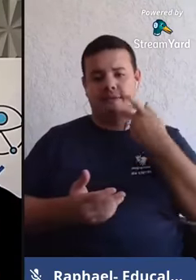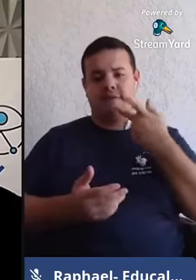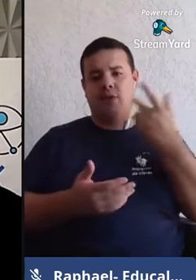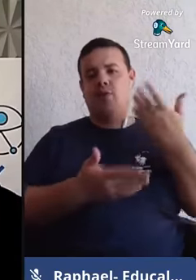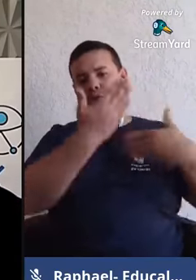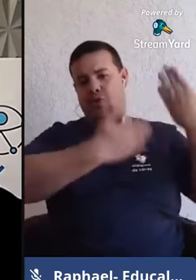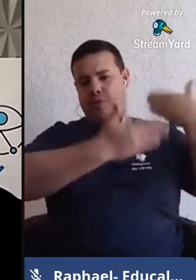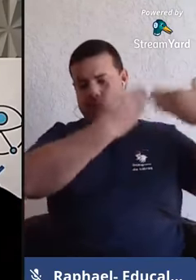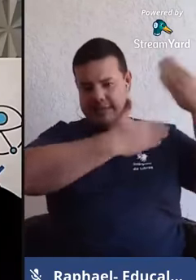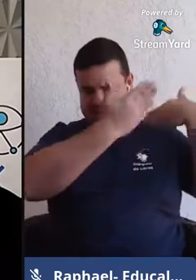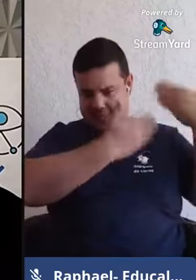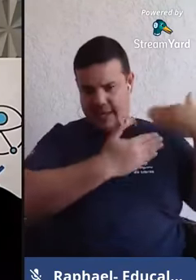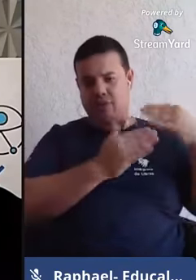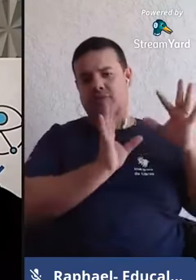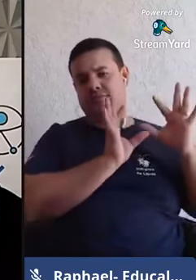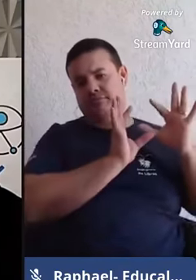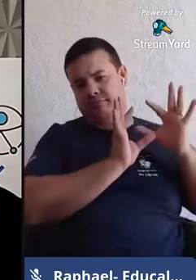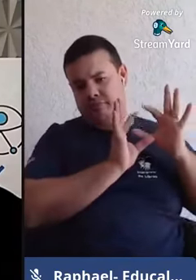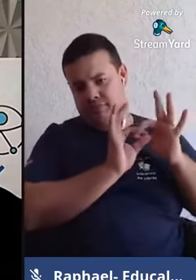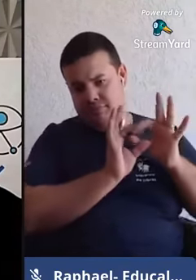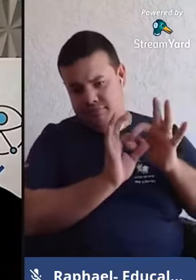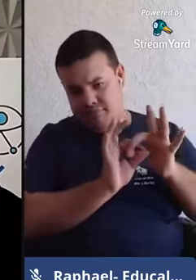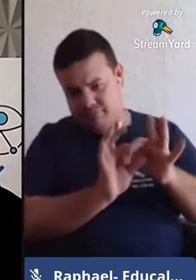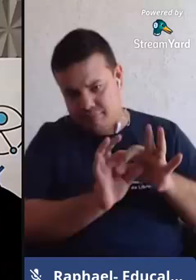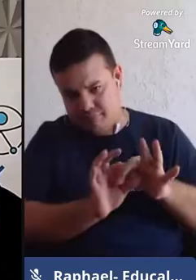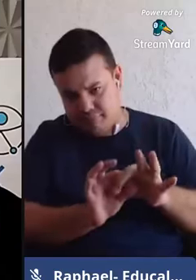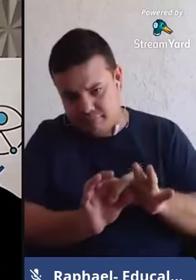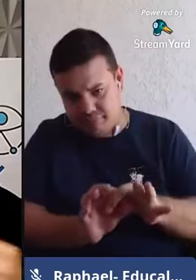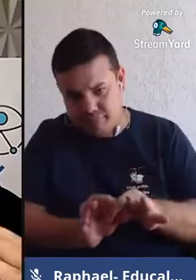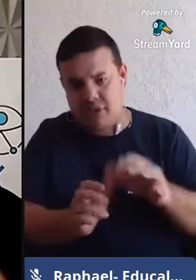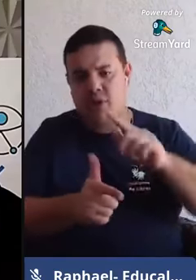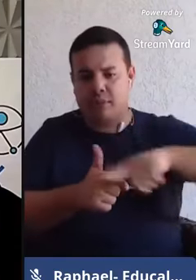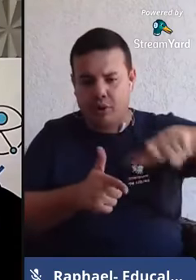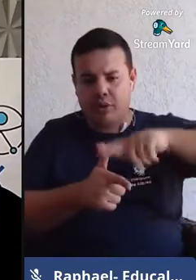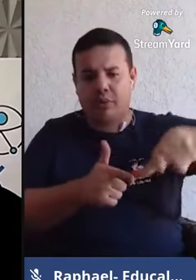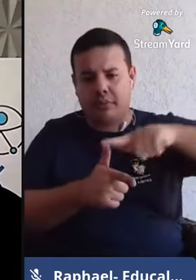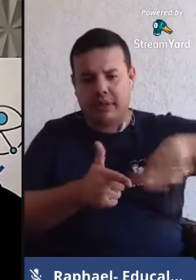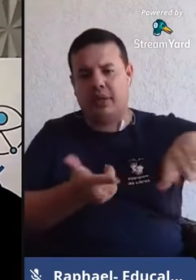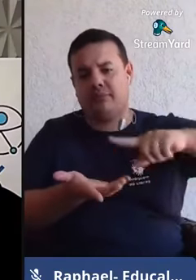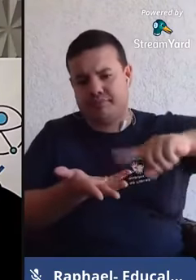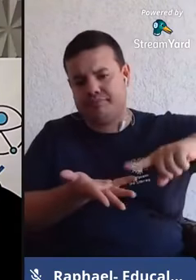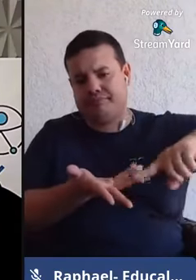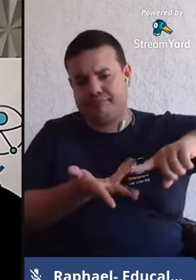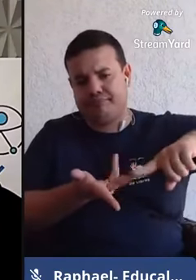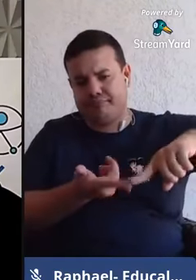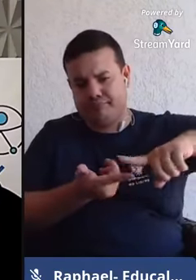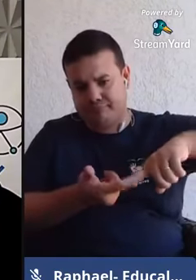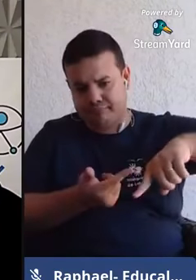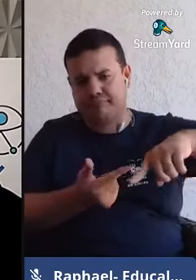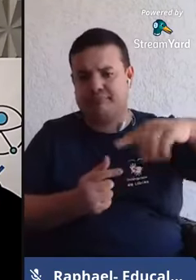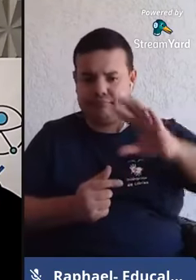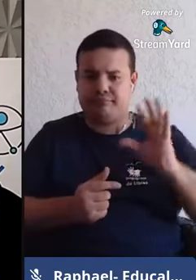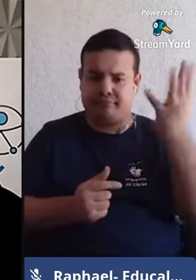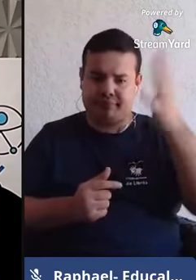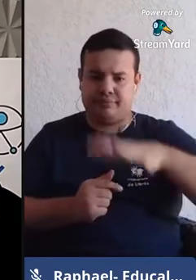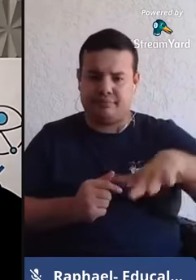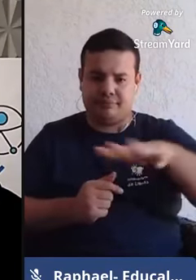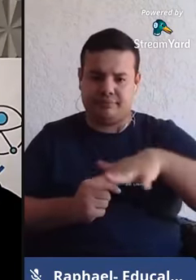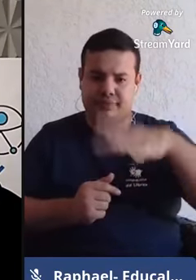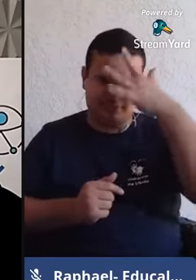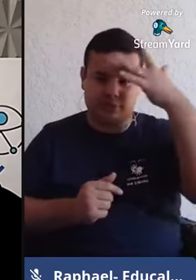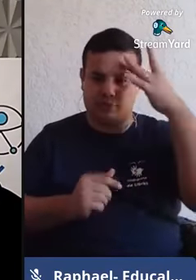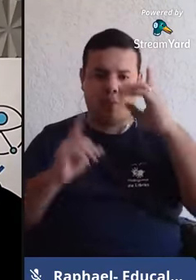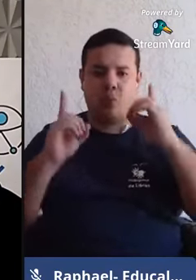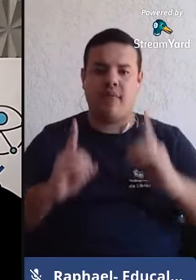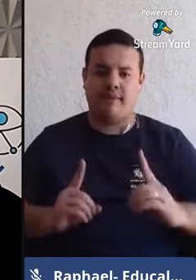passado, contextualizamos, né, os problemas desse cenário e do universo da pessoa com deficiência.